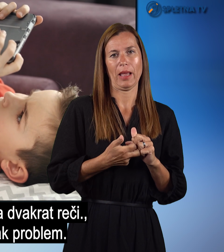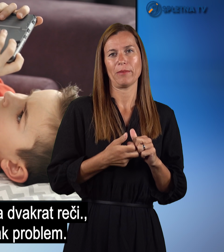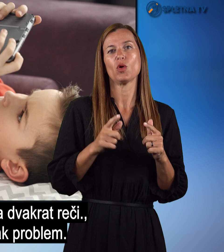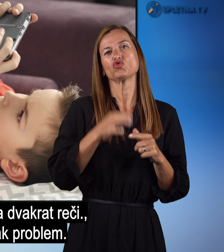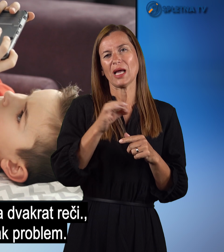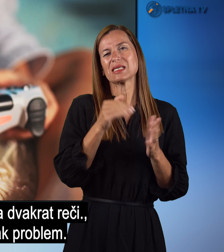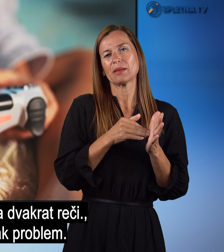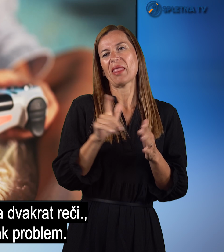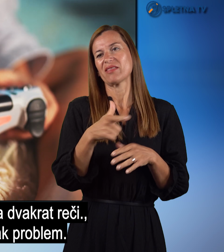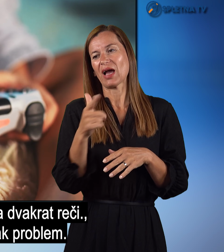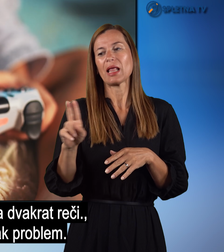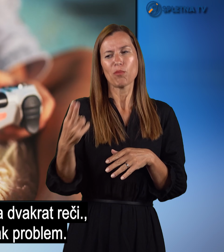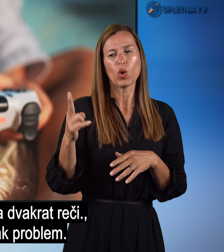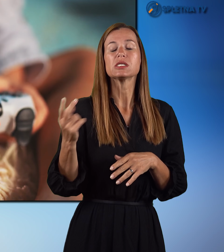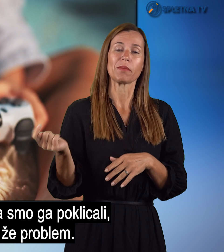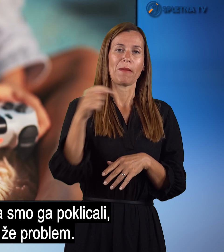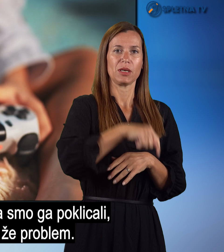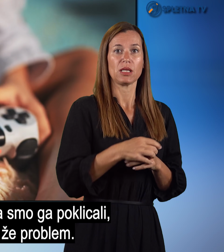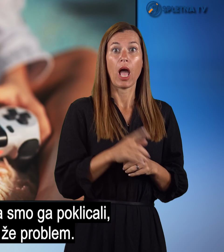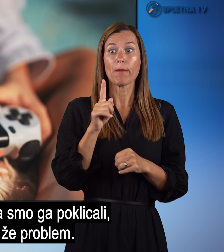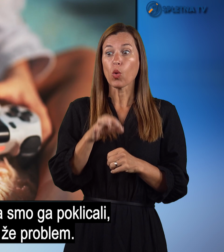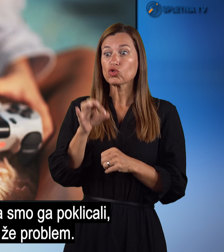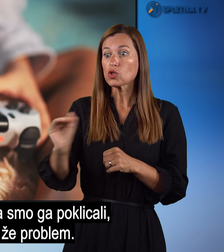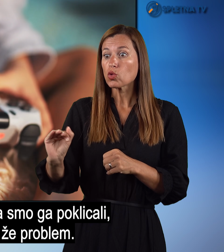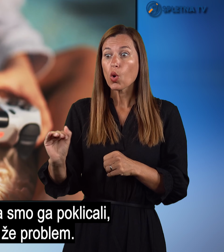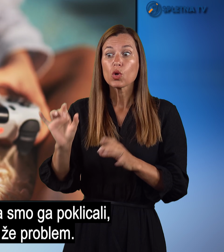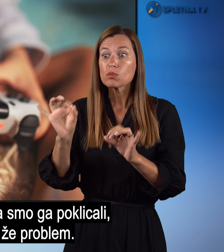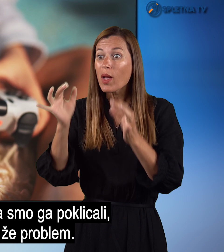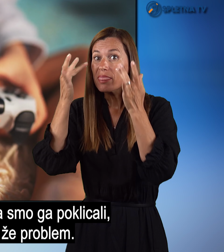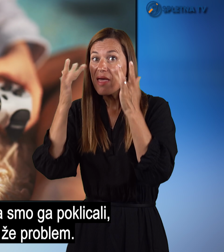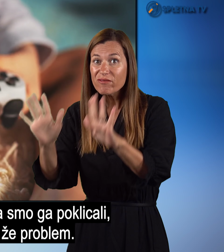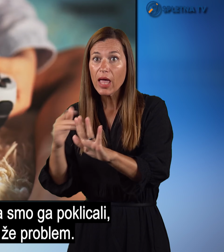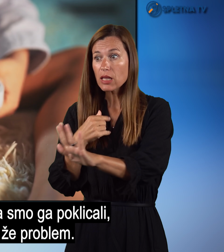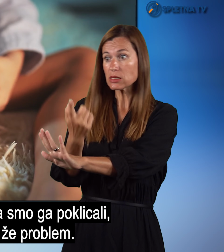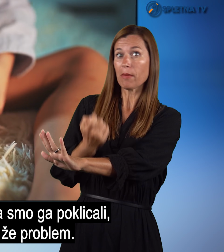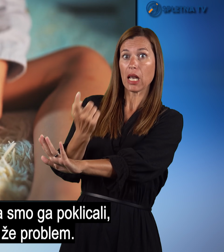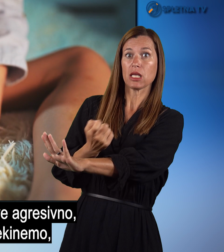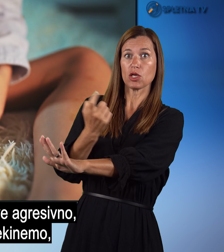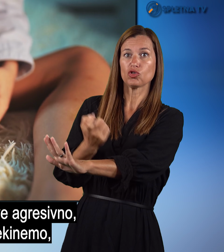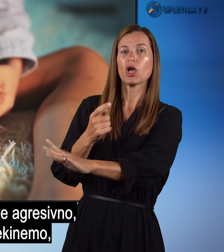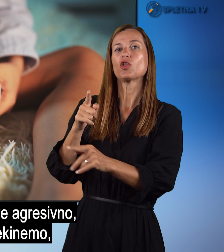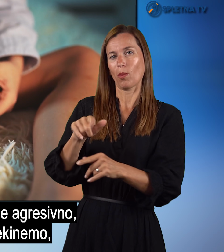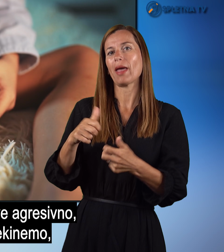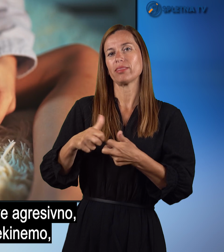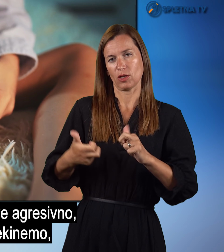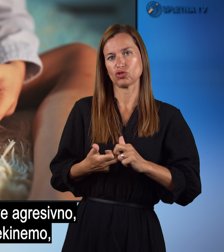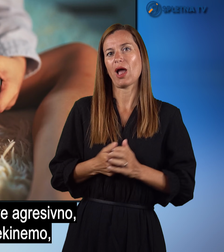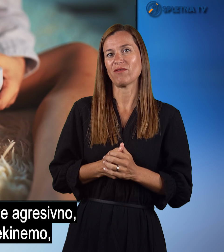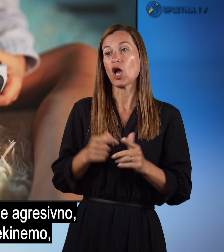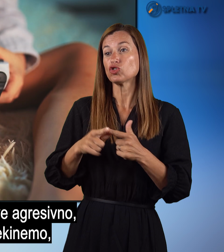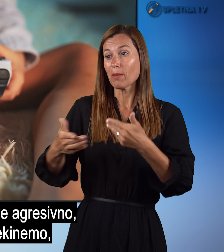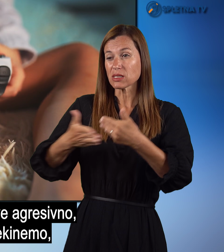treba, ne vem, dvakrat reči, pa ne, otrok sploh ne ve, da smo ga mi poklicali, pa že imamo težavo, ne. Dočim pa se